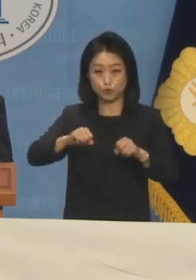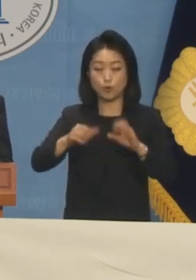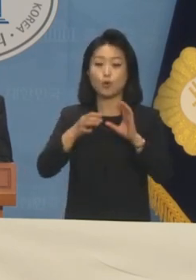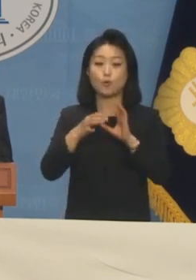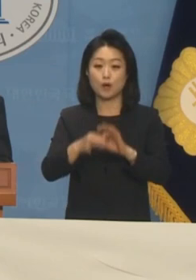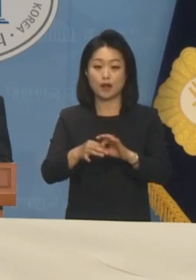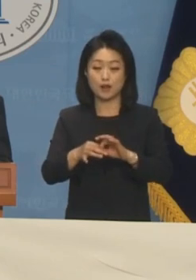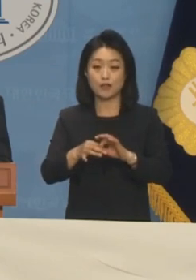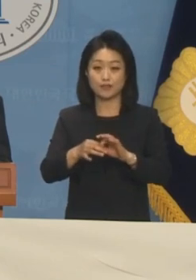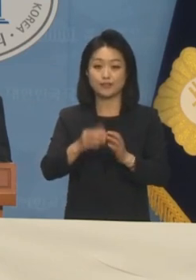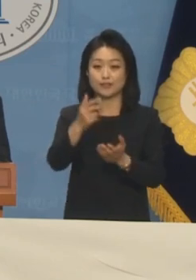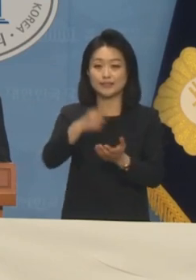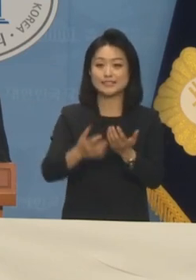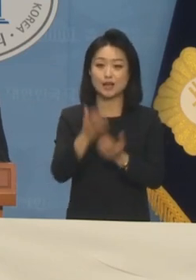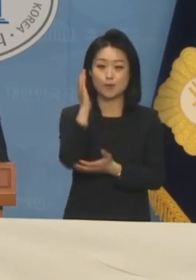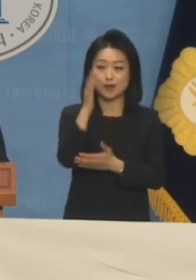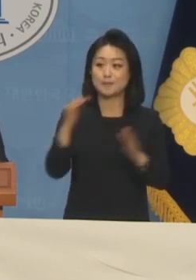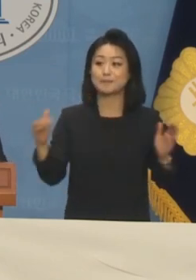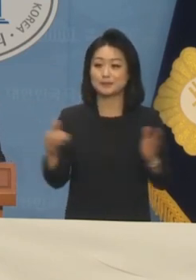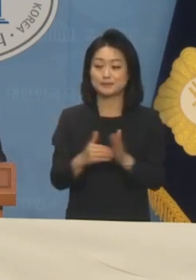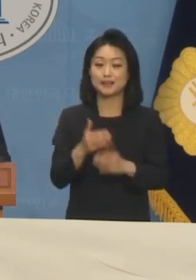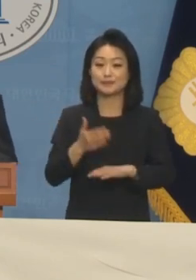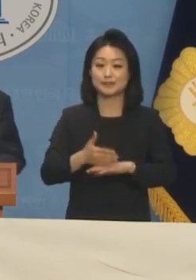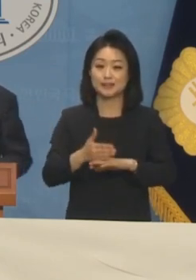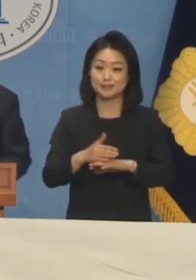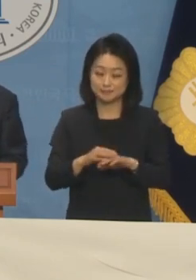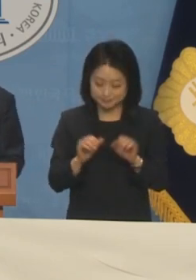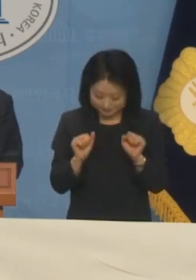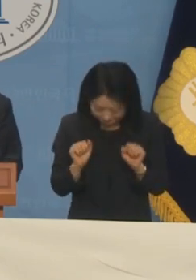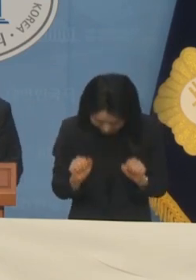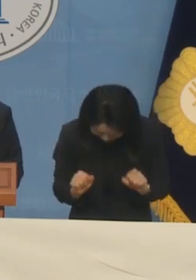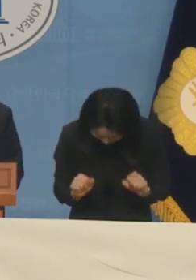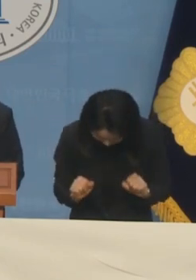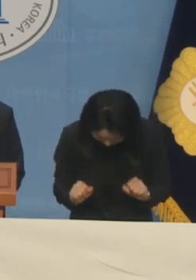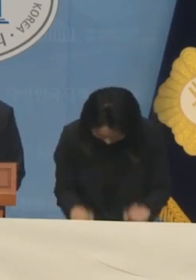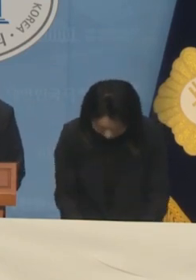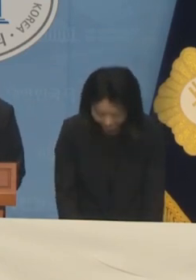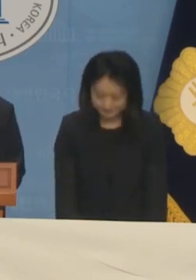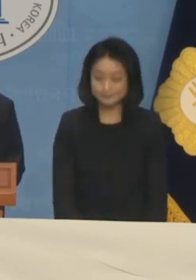전개하는 기자회견을 마치겠습니다. 감사합니다.